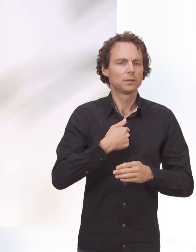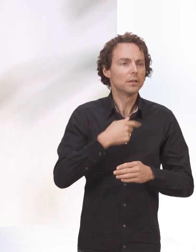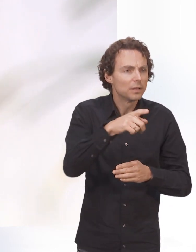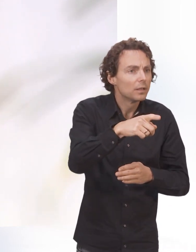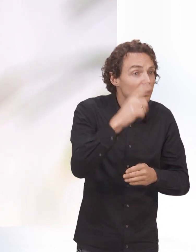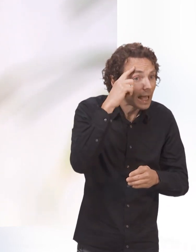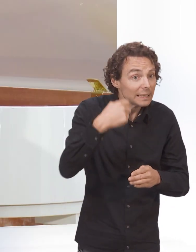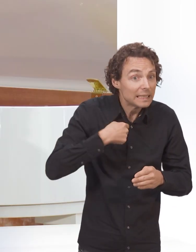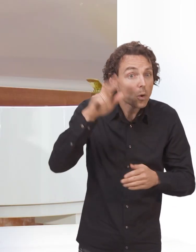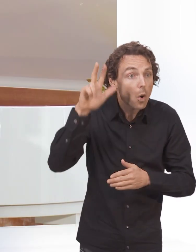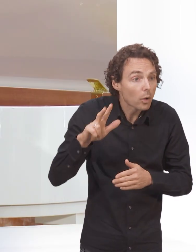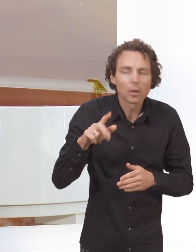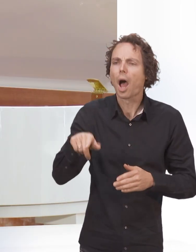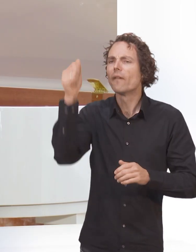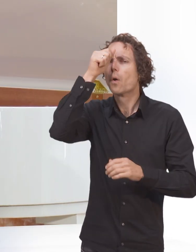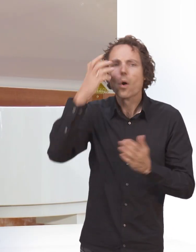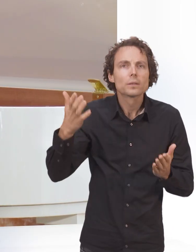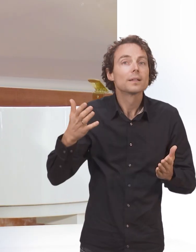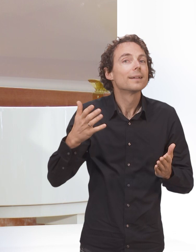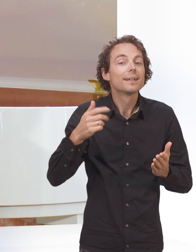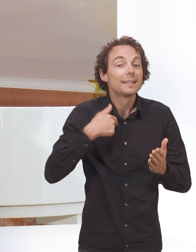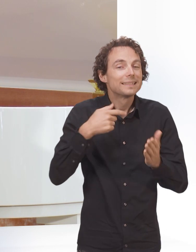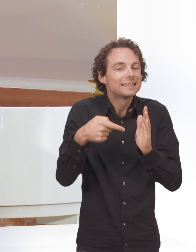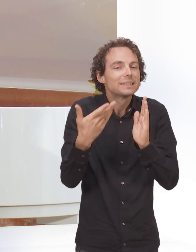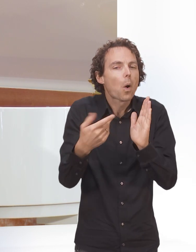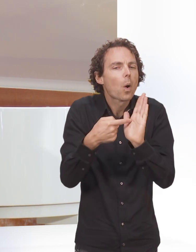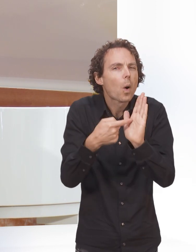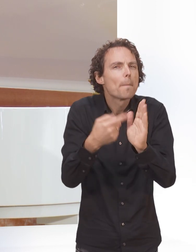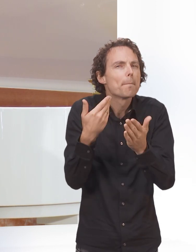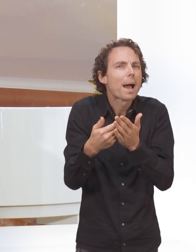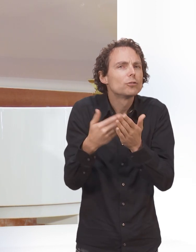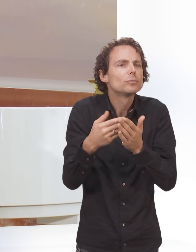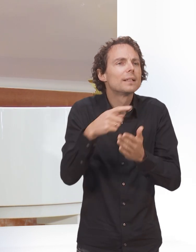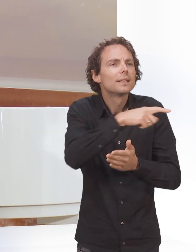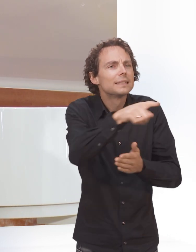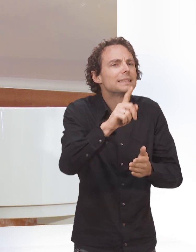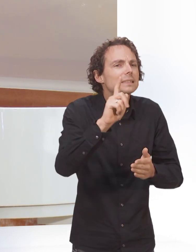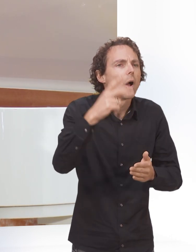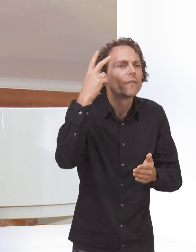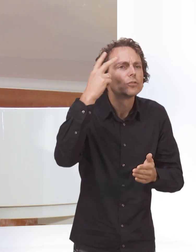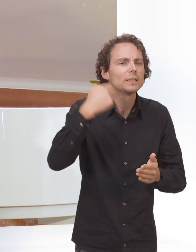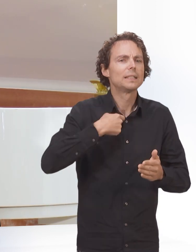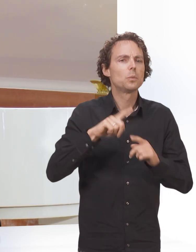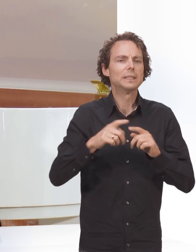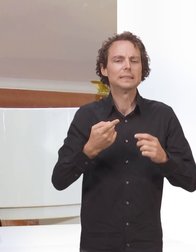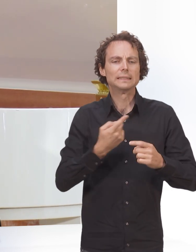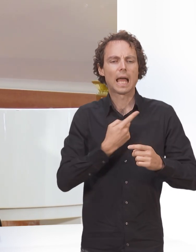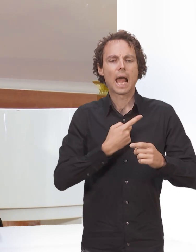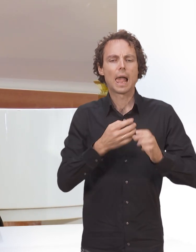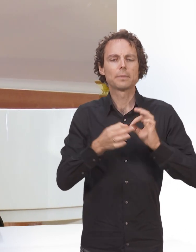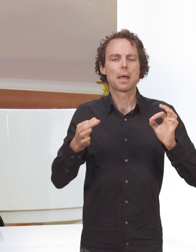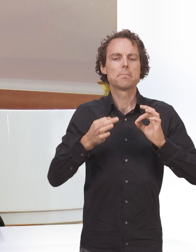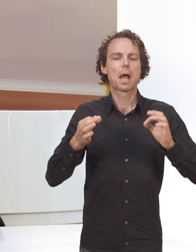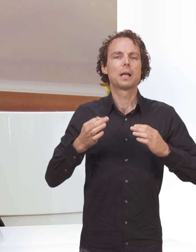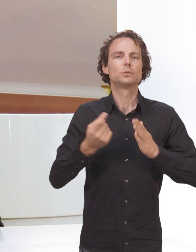verrückt. Und ich spiele mit dem Gedanken, dass die das als Selbstanmaßung verstehen. Aber wenn ich mit ihnen rede, sage